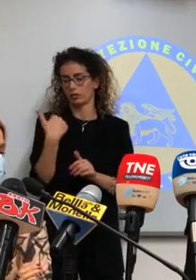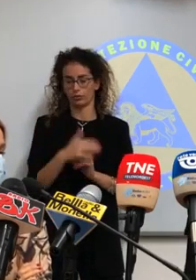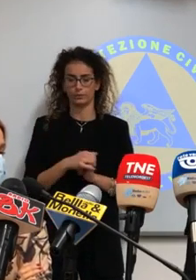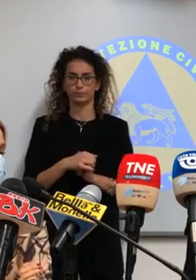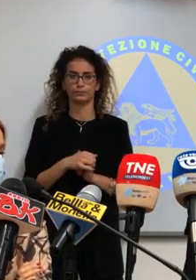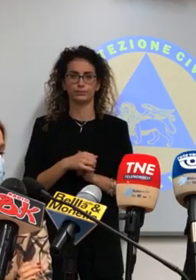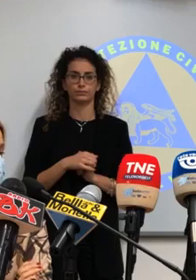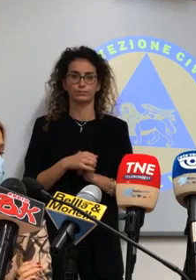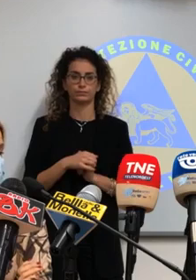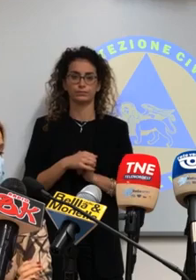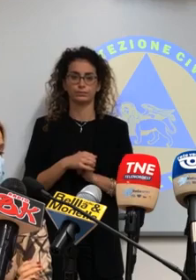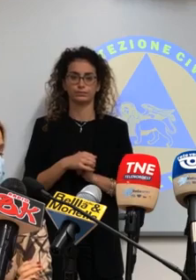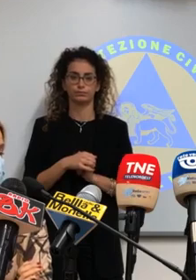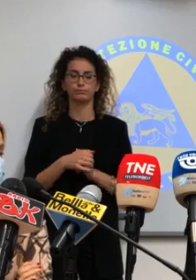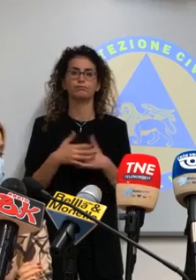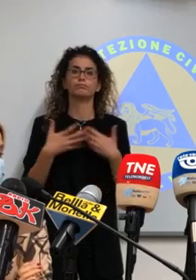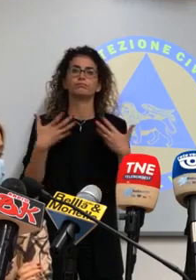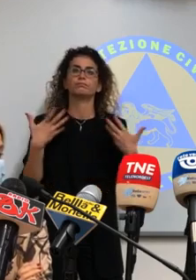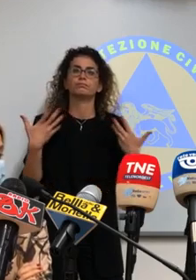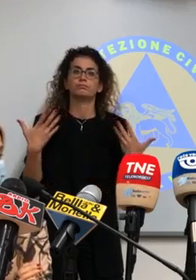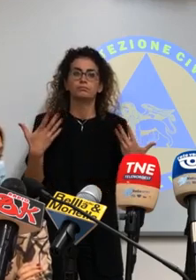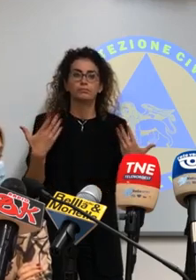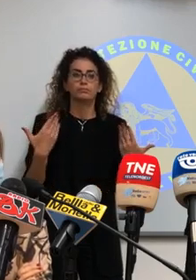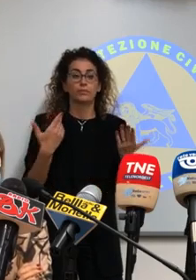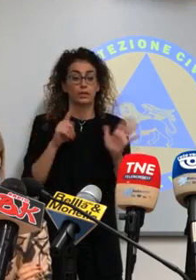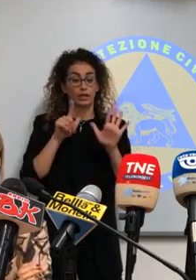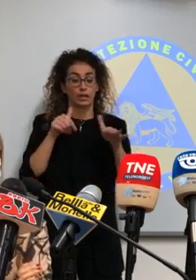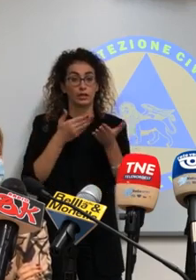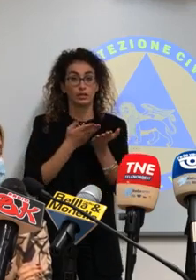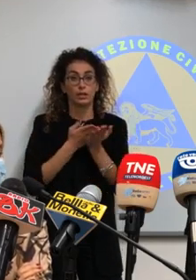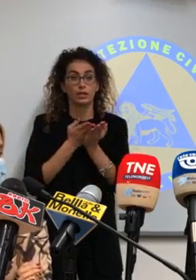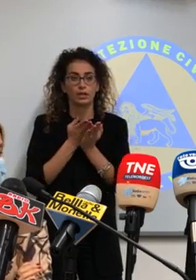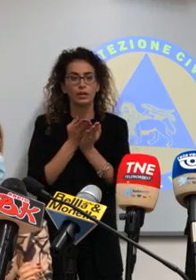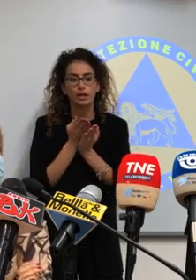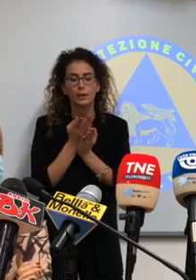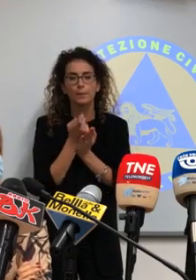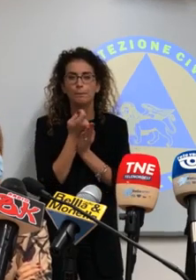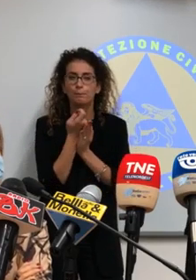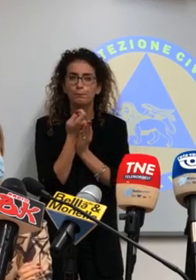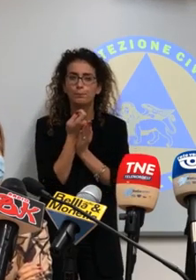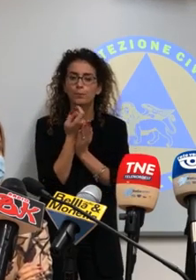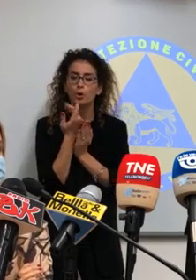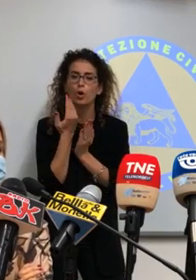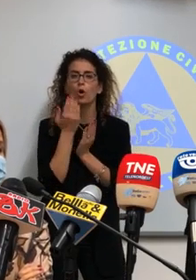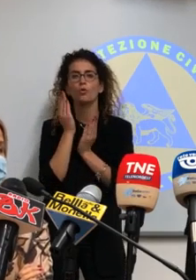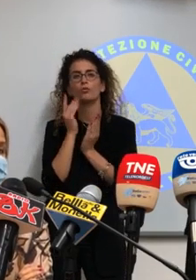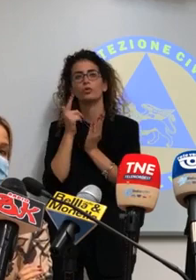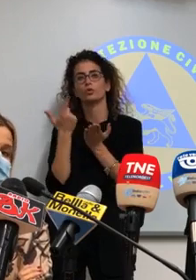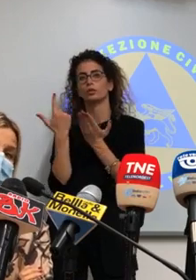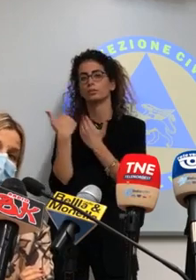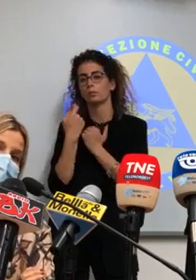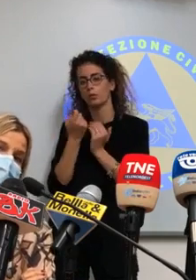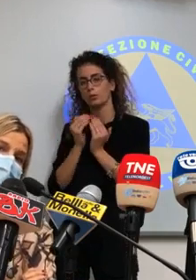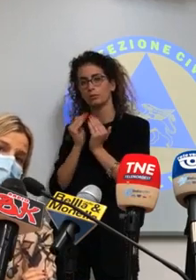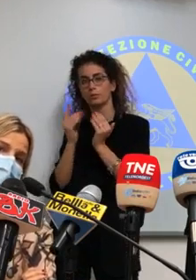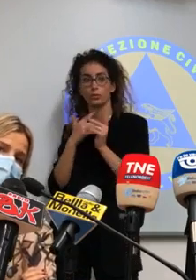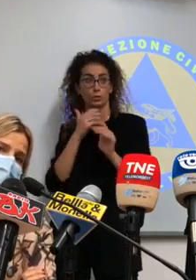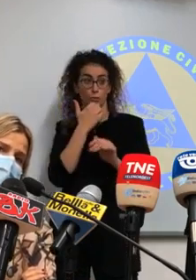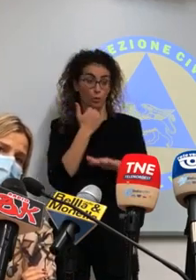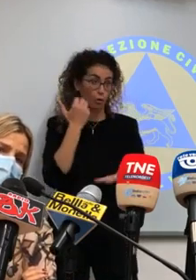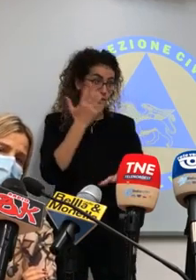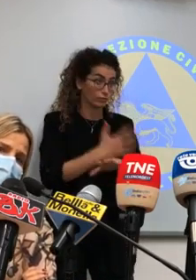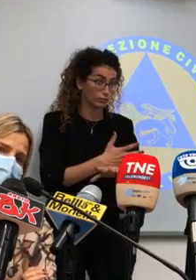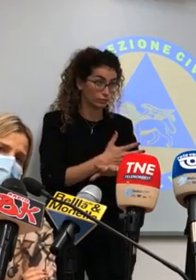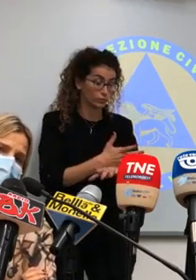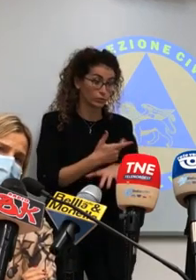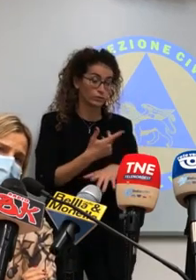parlato. L'andamento di questa settimana è leggermente in aumento rispetto alla settimana scorsa. Possiamo interrompere, sì.